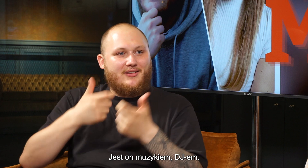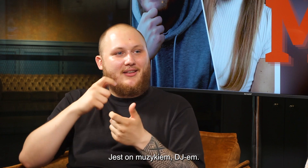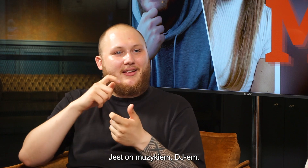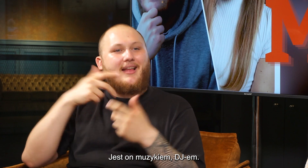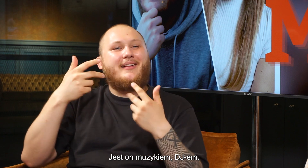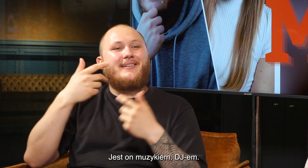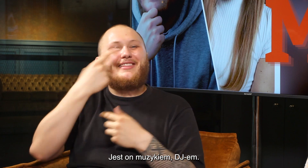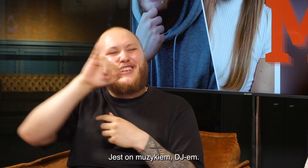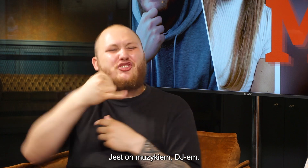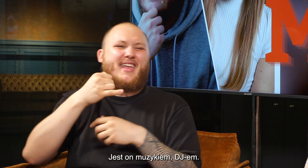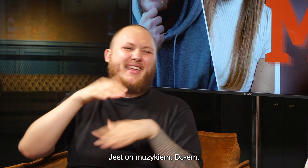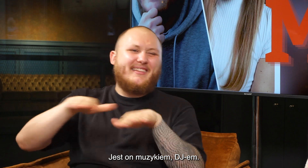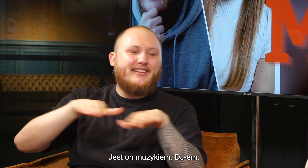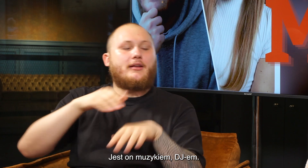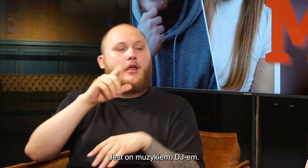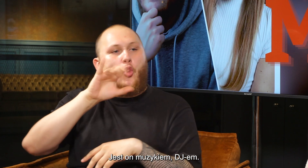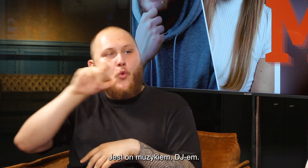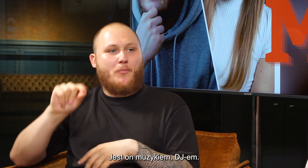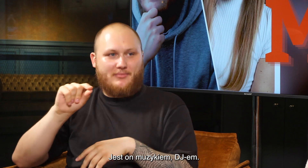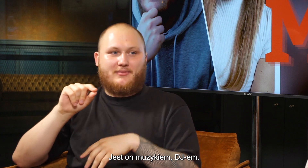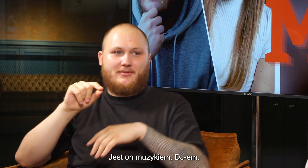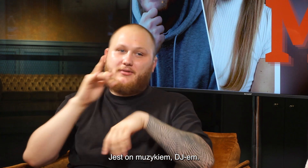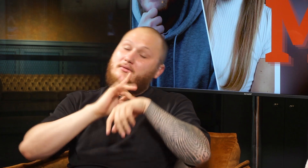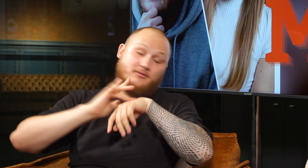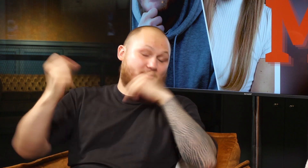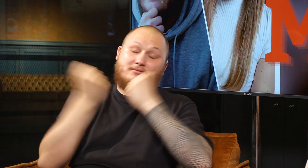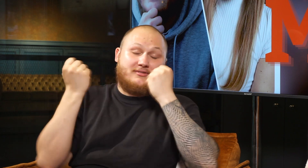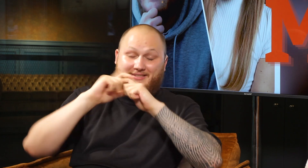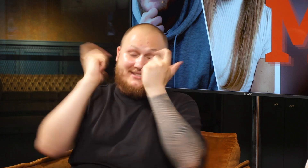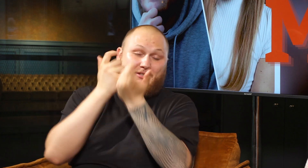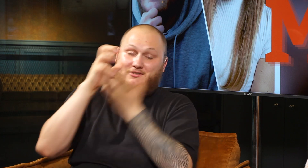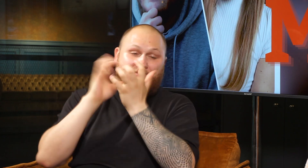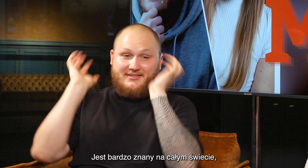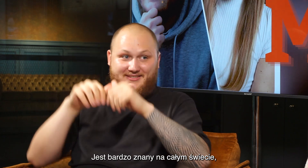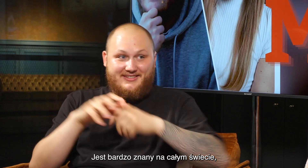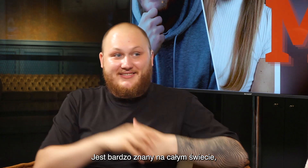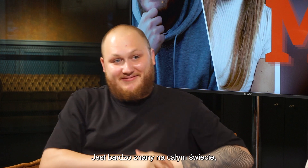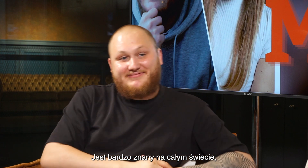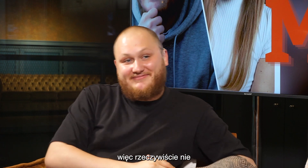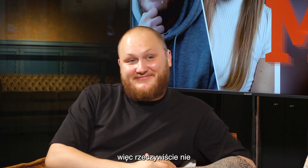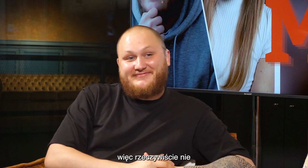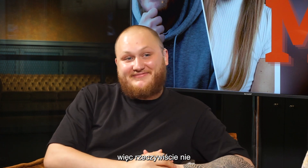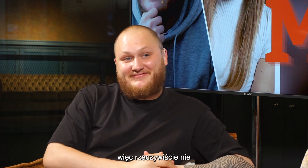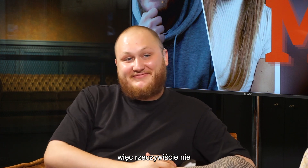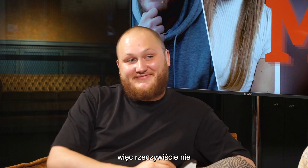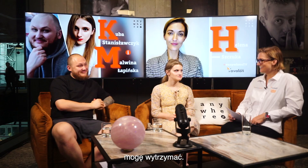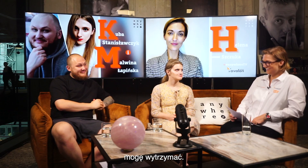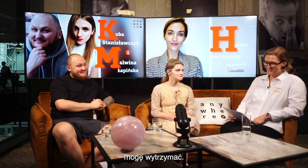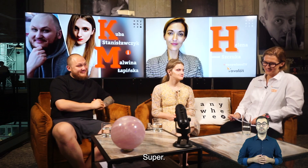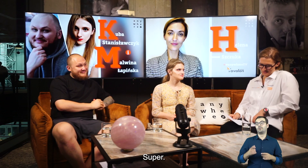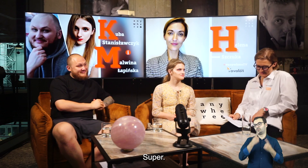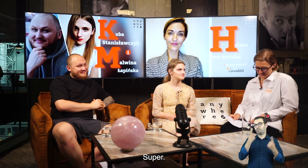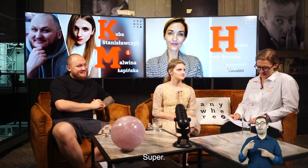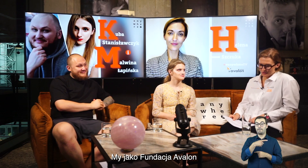Jest on muzykiem loop, DJ-em loop. Okay. Jest bardzo sławny na całym świecie, więc rzeczywiście nie